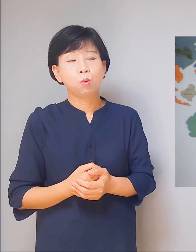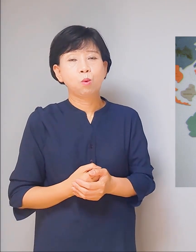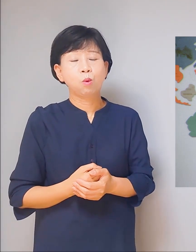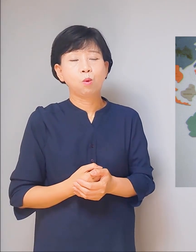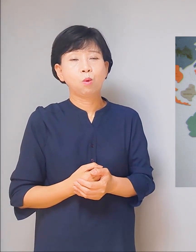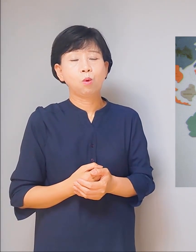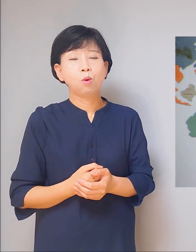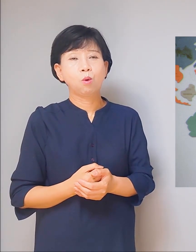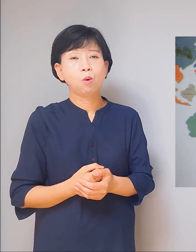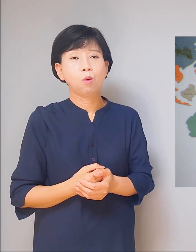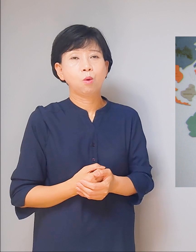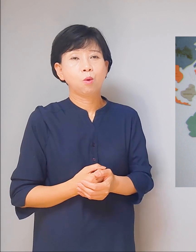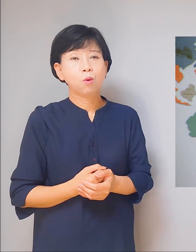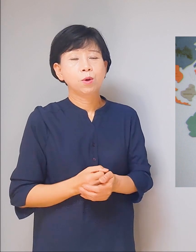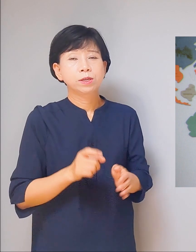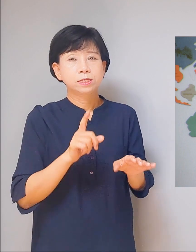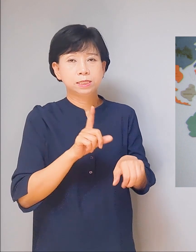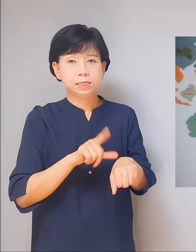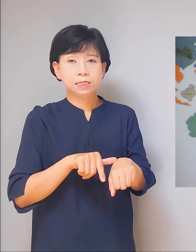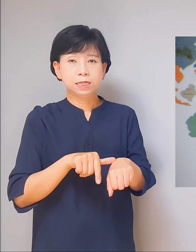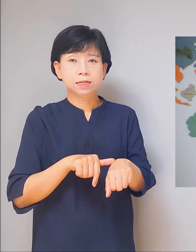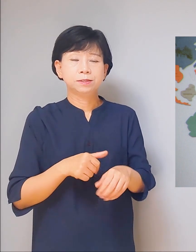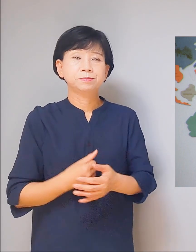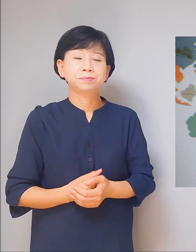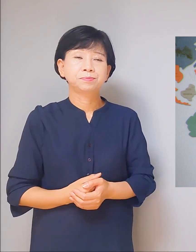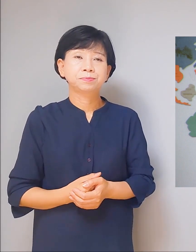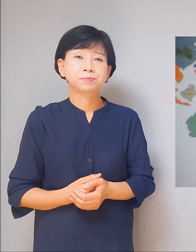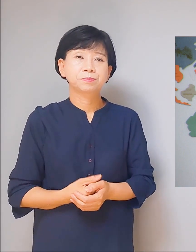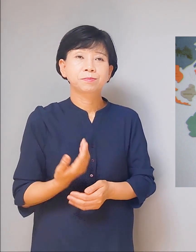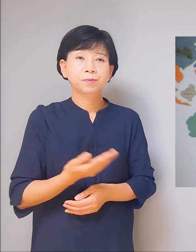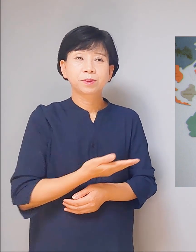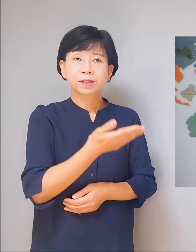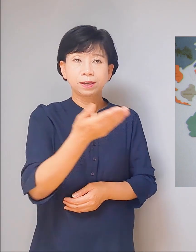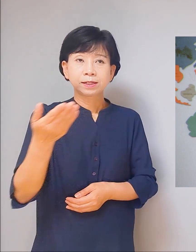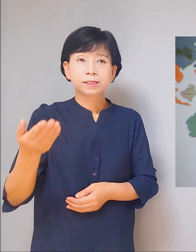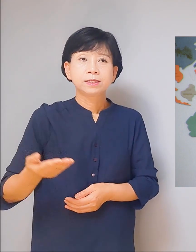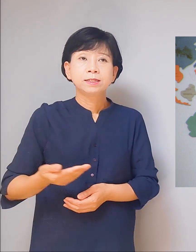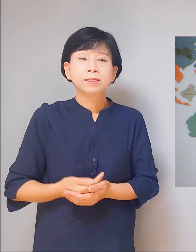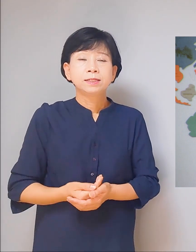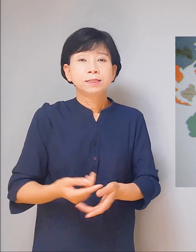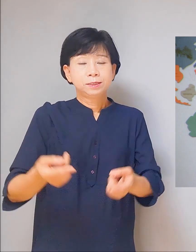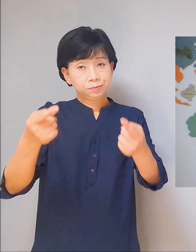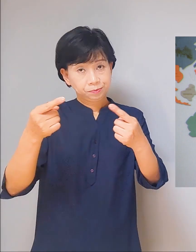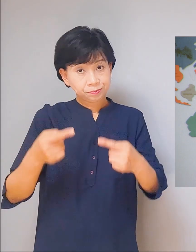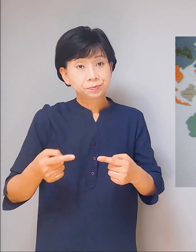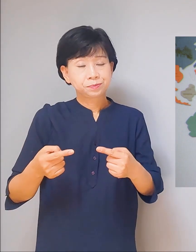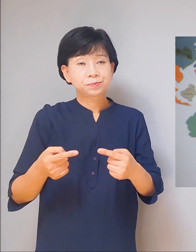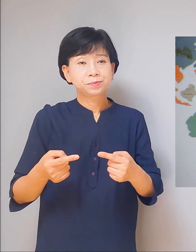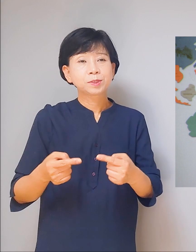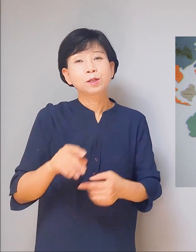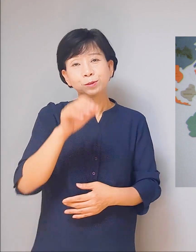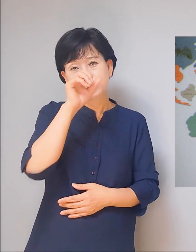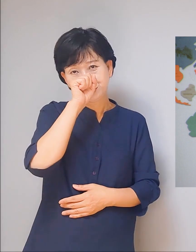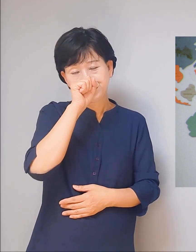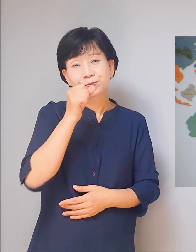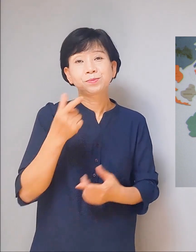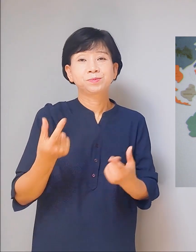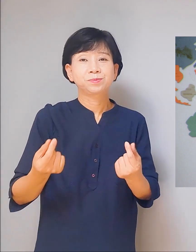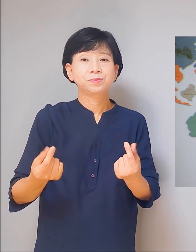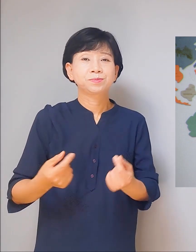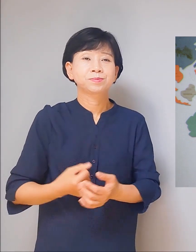댄스도 하고 뭐 그런 시간들이니까요. 여러분 일부러 시간을 내셔서 같이 그날 또 참여하시면